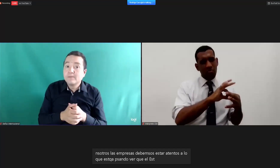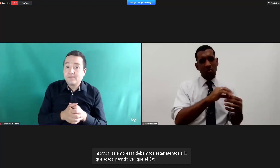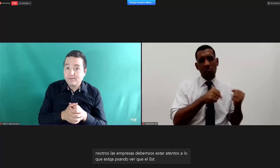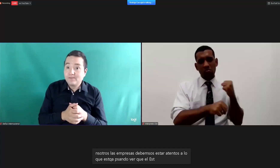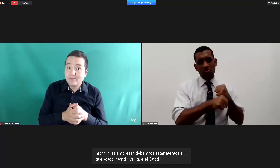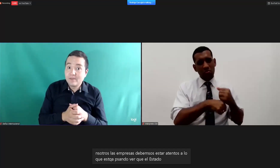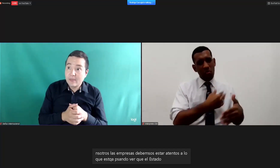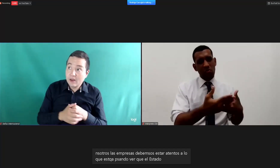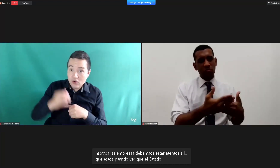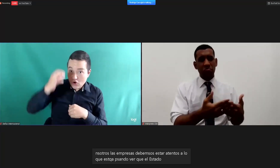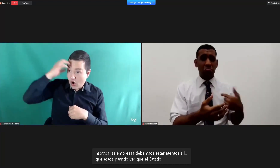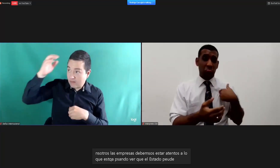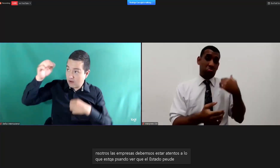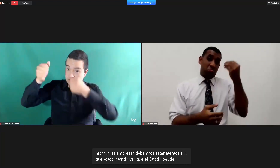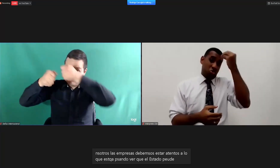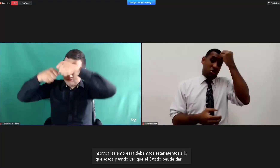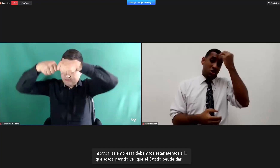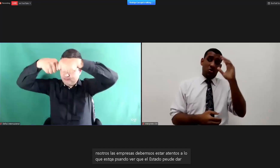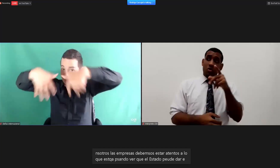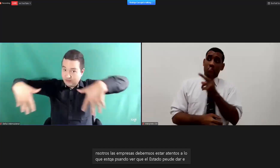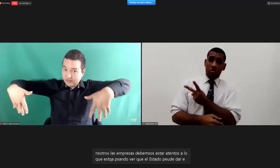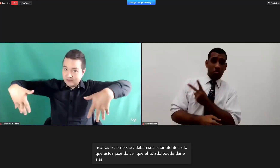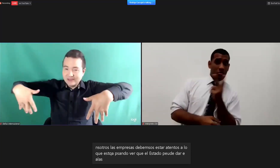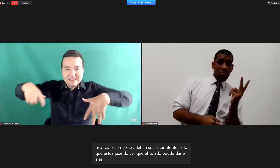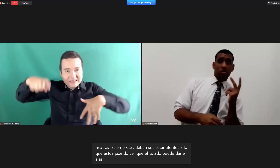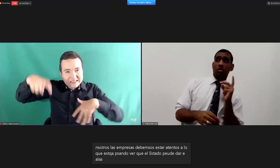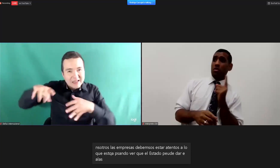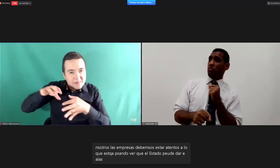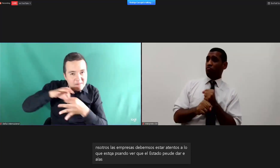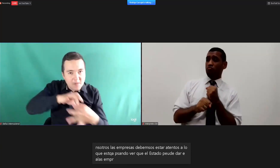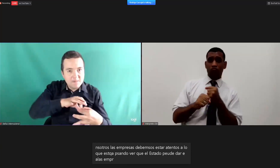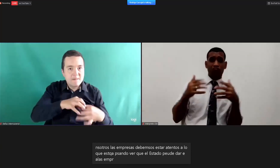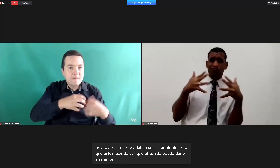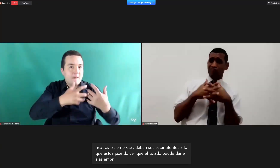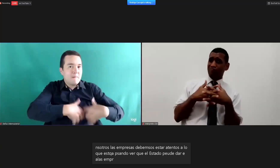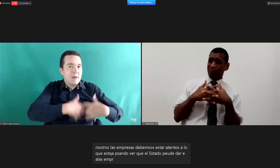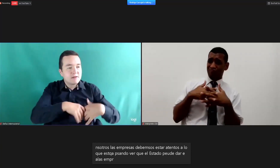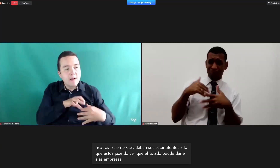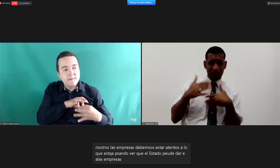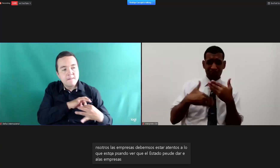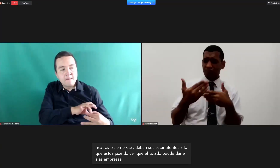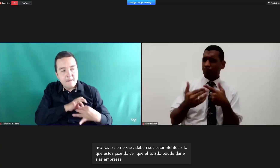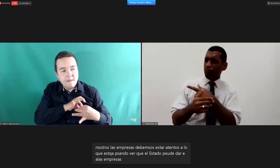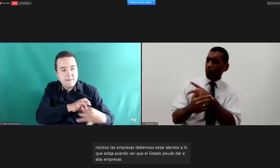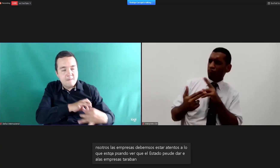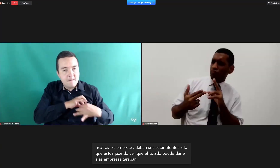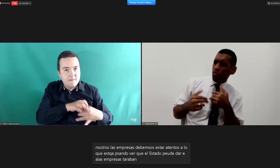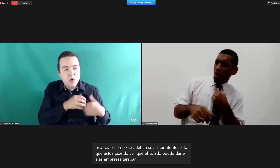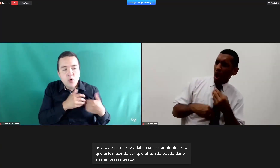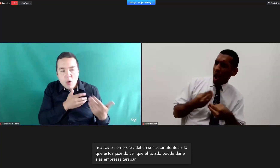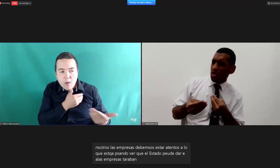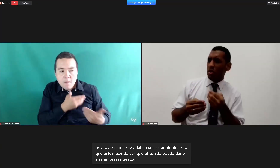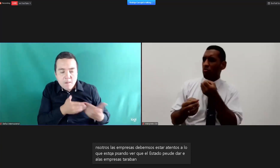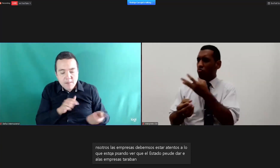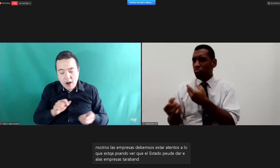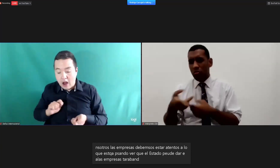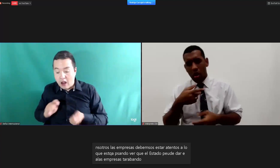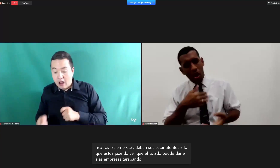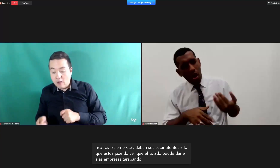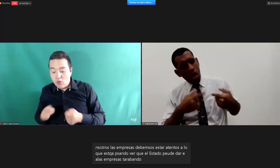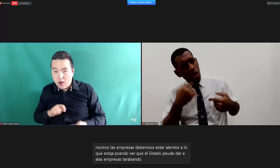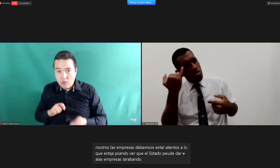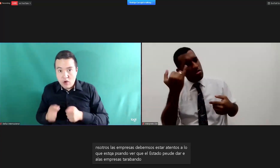más comunicado con la empresa, muy conectado, en estrecha relación, y cualquier cambio,